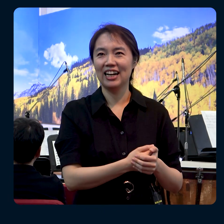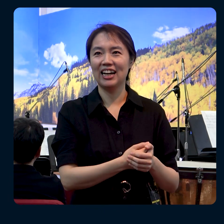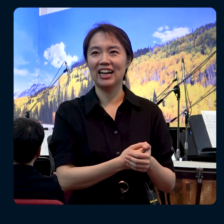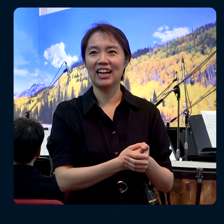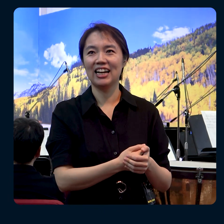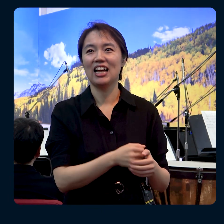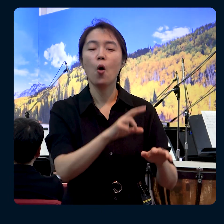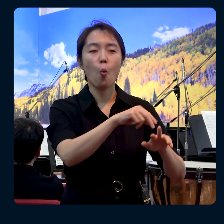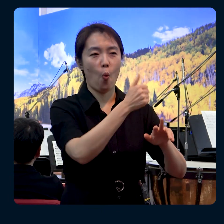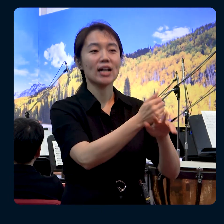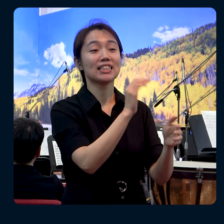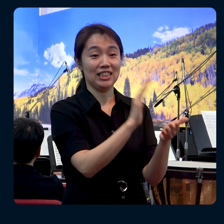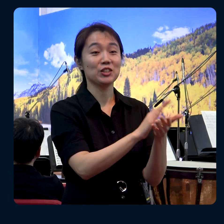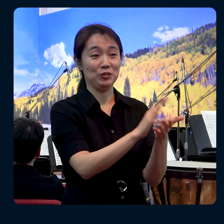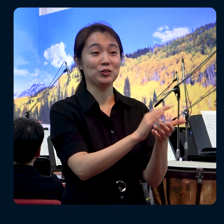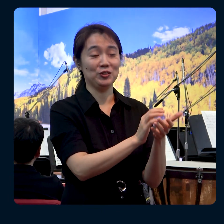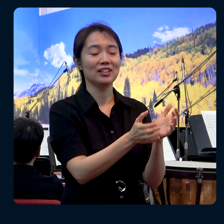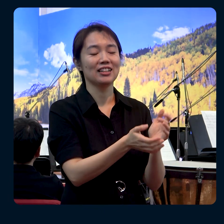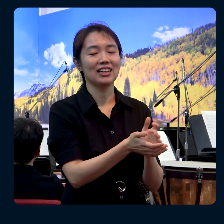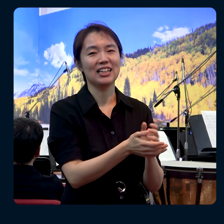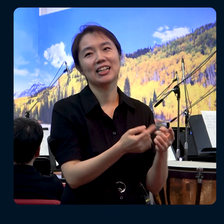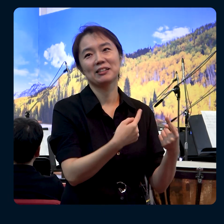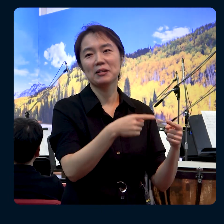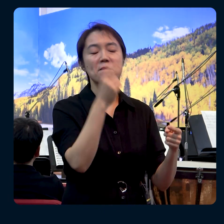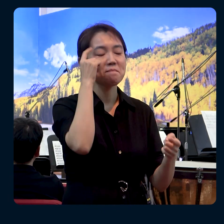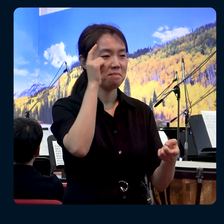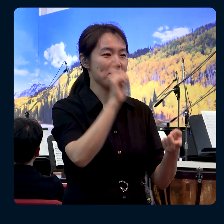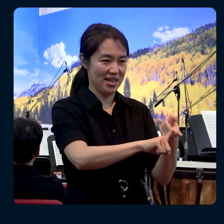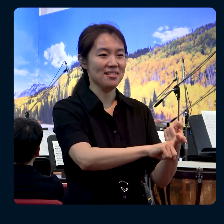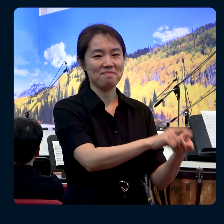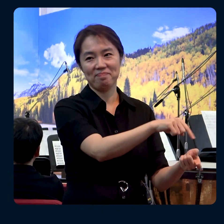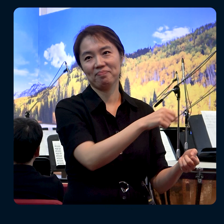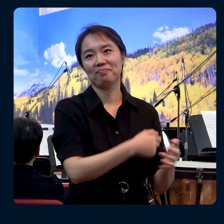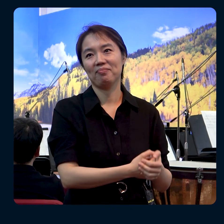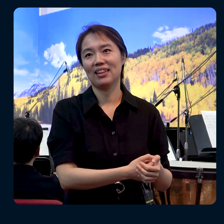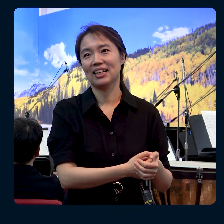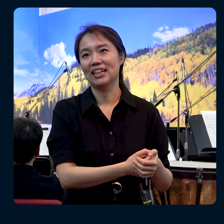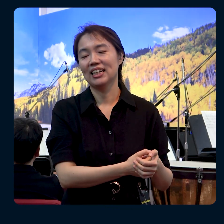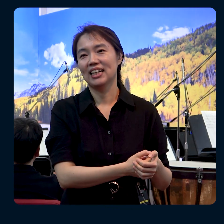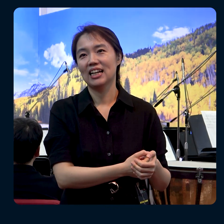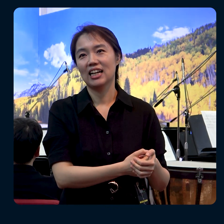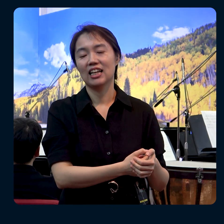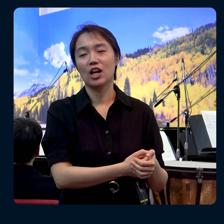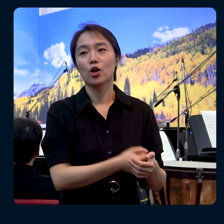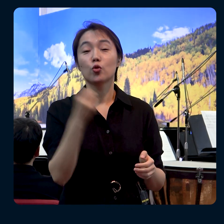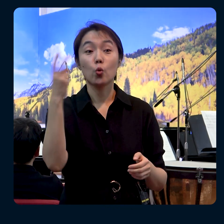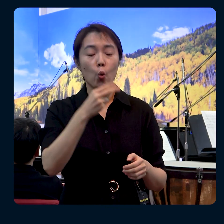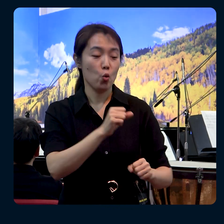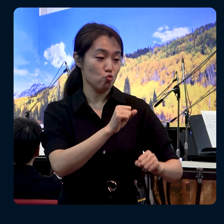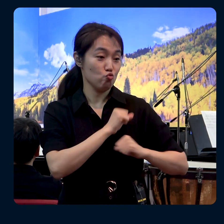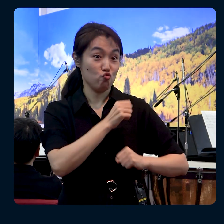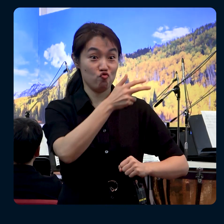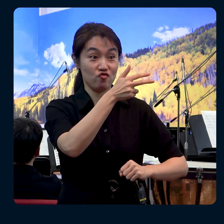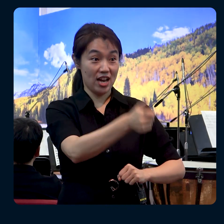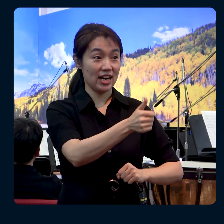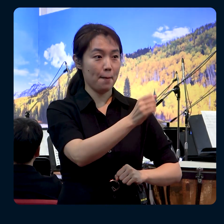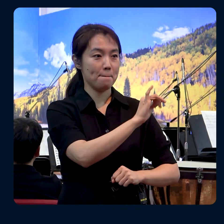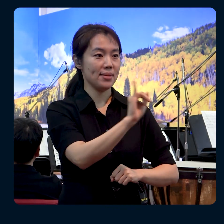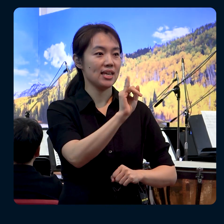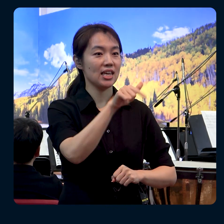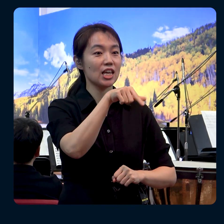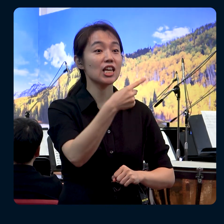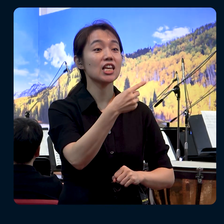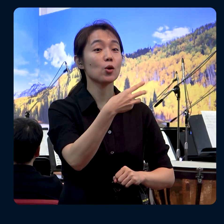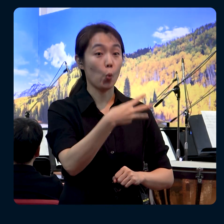아비멜렉 친구라고 돼 있잖아요. 같은 패거리죠. 그 다음에 뭐예요? 군대 장관 비골. 어서 본 것